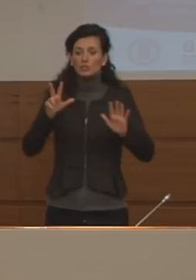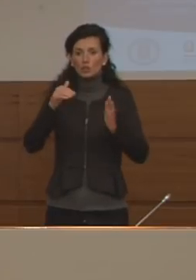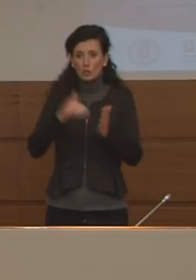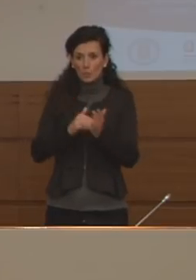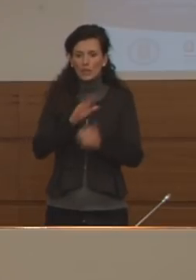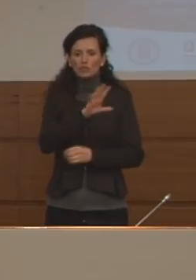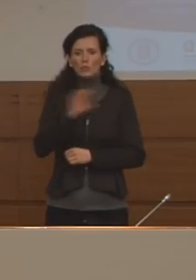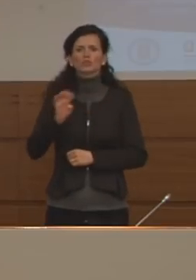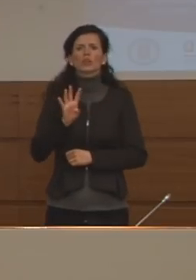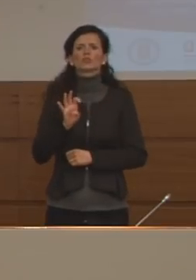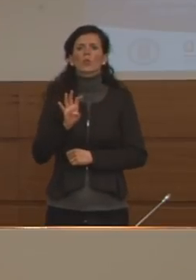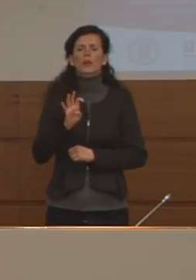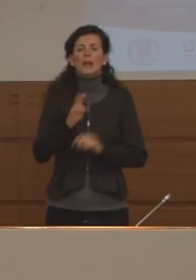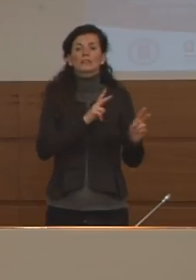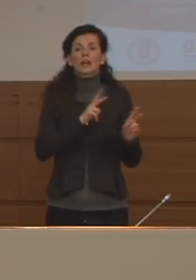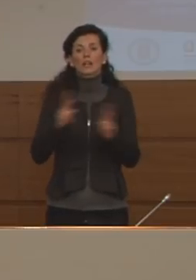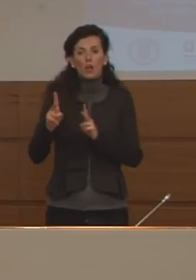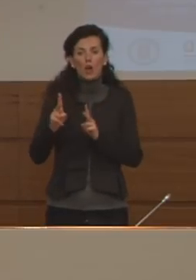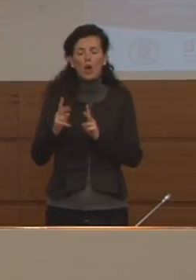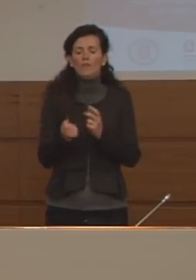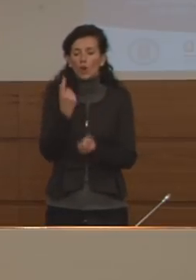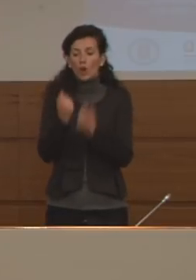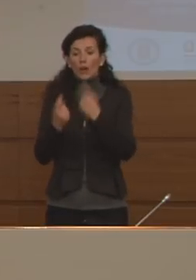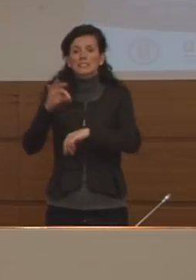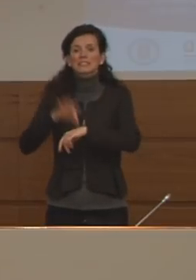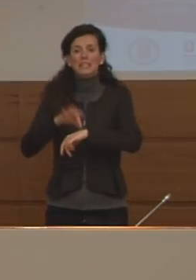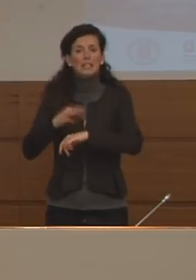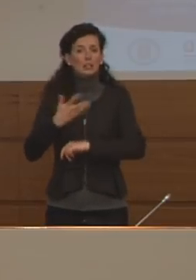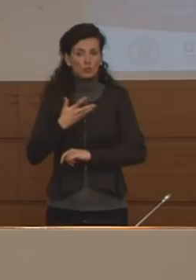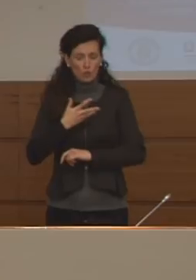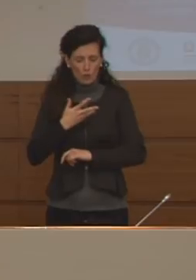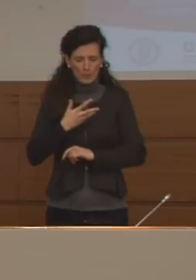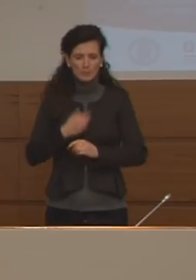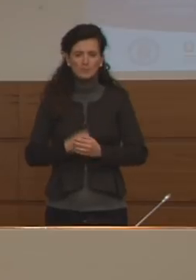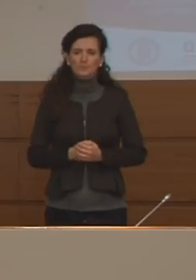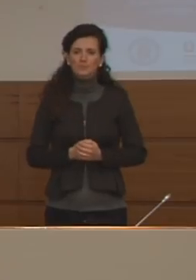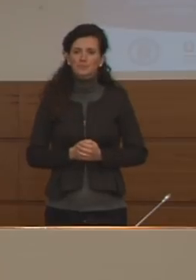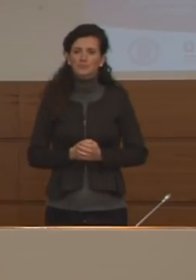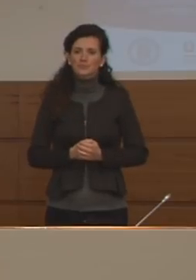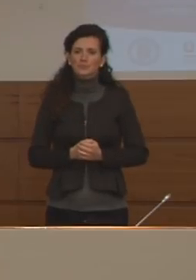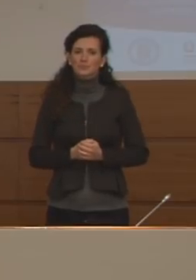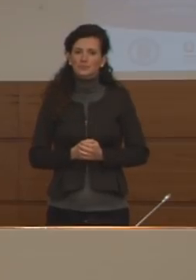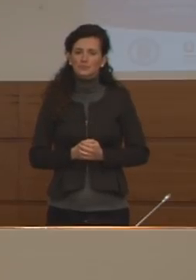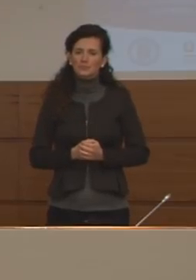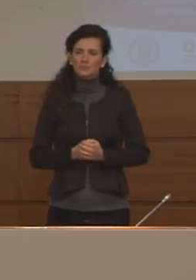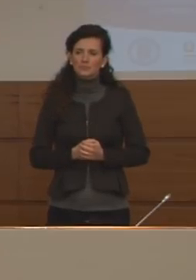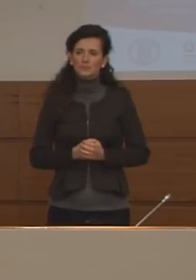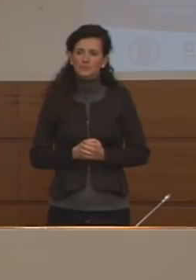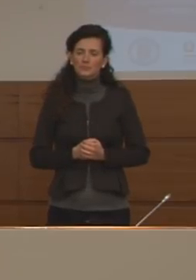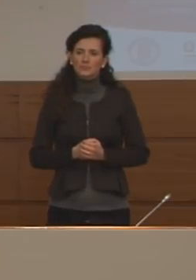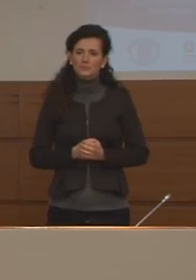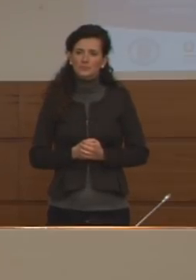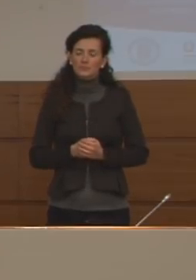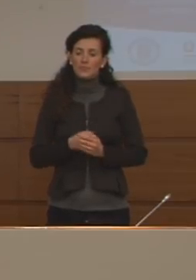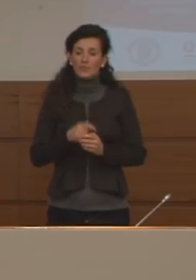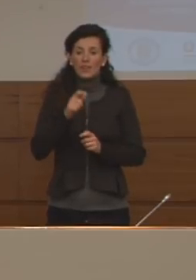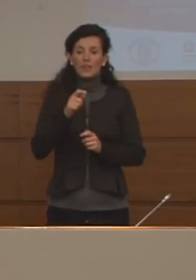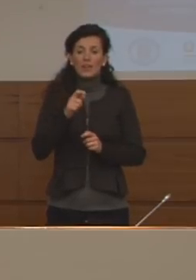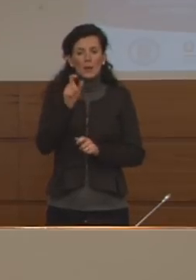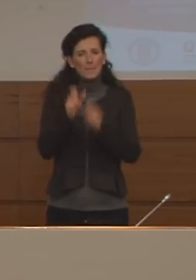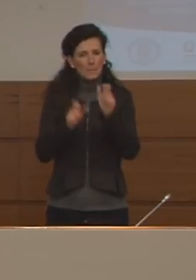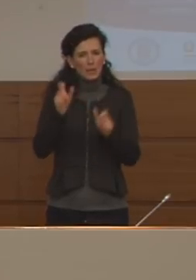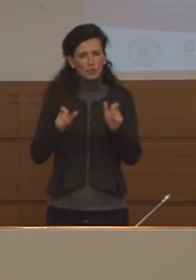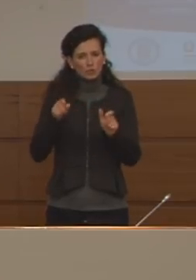28.540 sono ricoverati con sintomi mentre la maggior parte delle persone